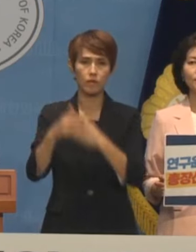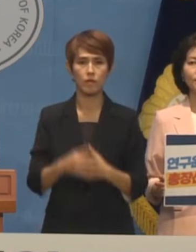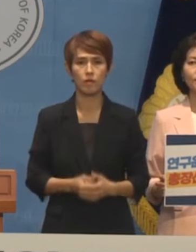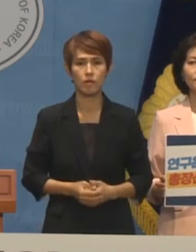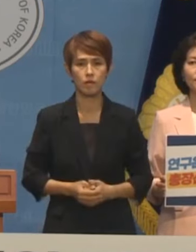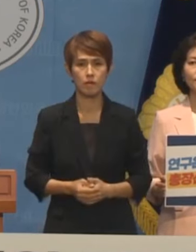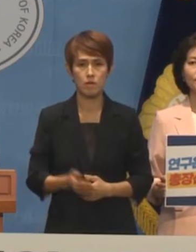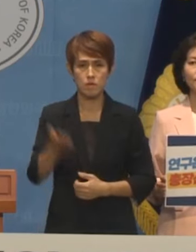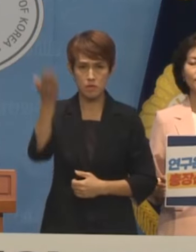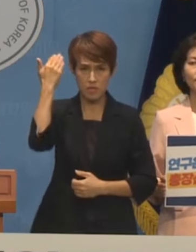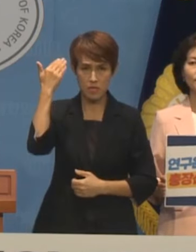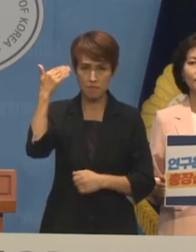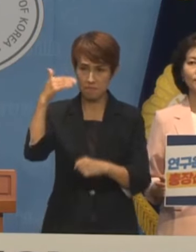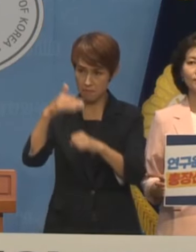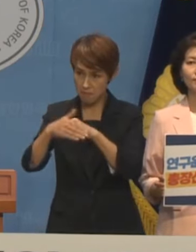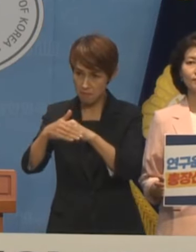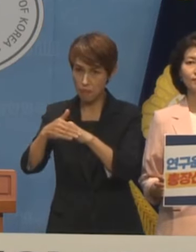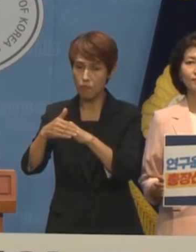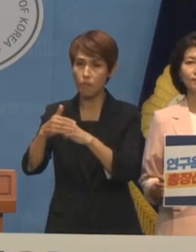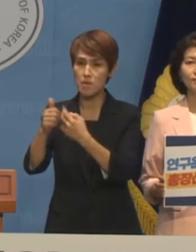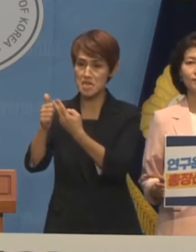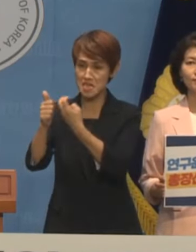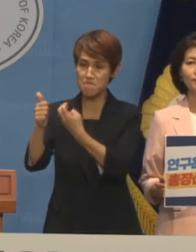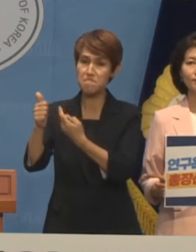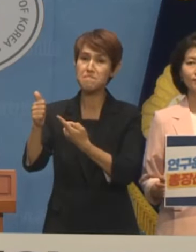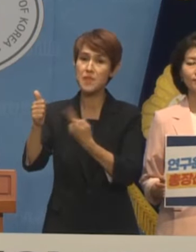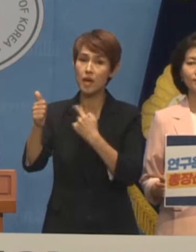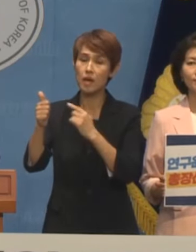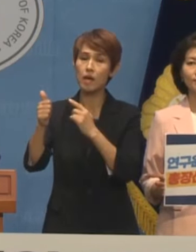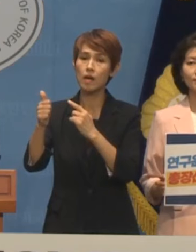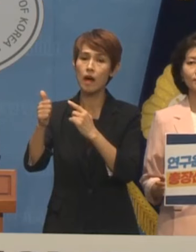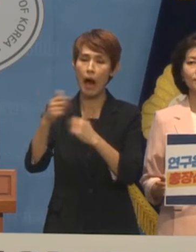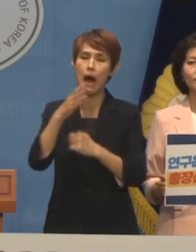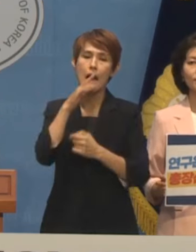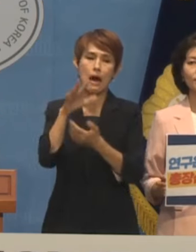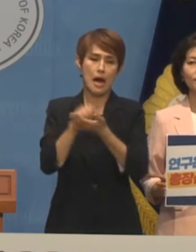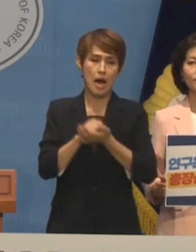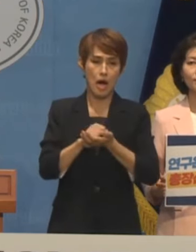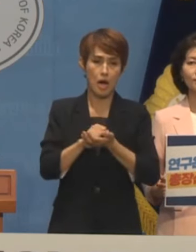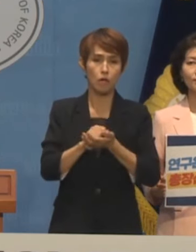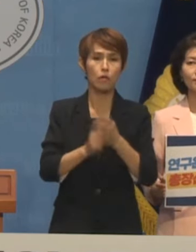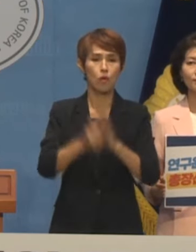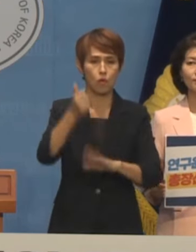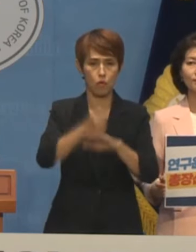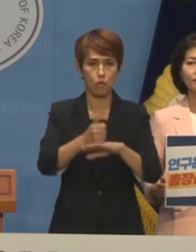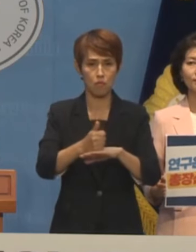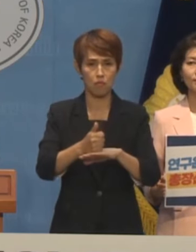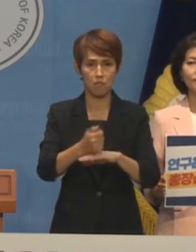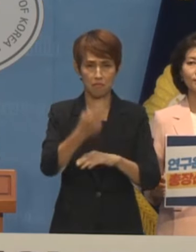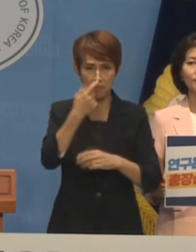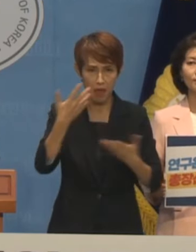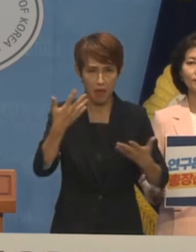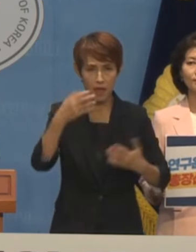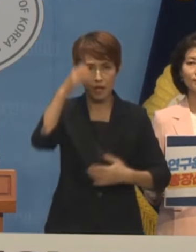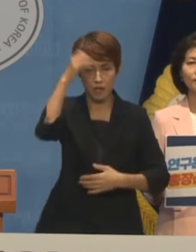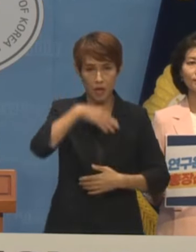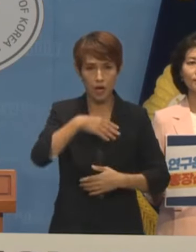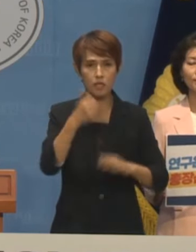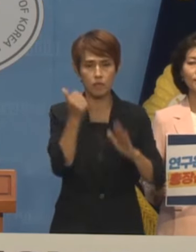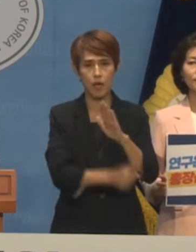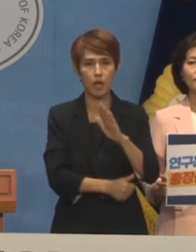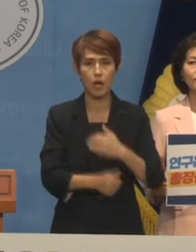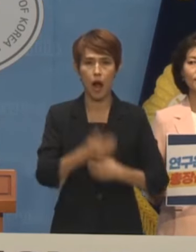과거의 교훈을 받아들인 세력은 성공하고 교훈을 잘 알지 못하면 실패하며 알고도 무시하면